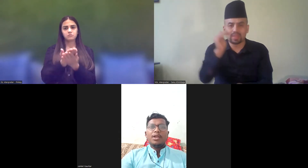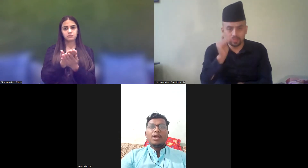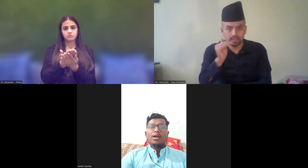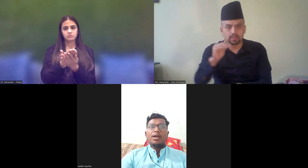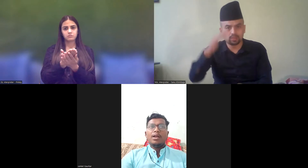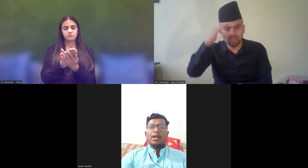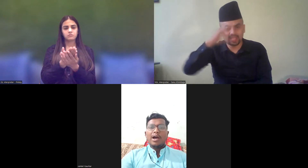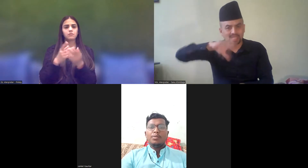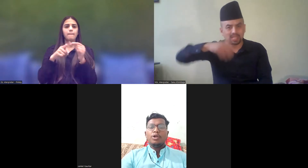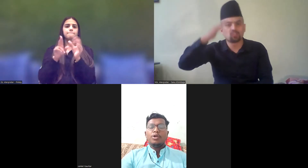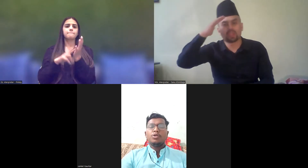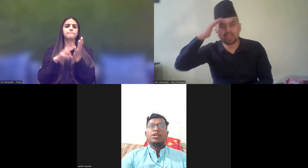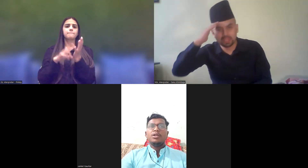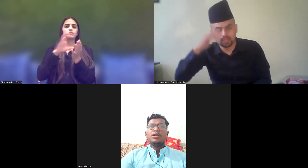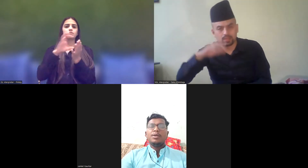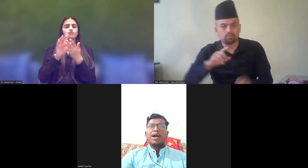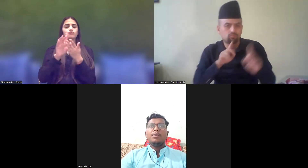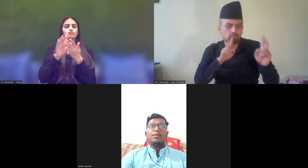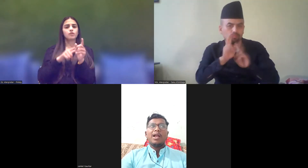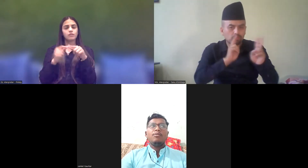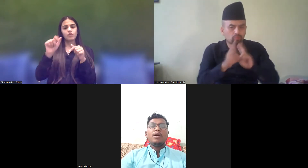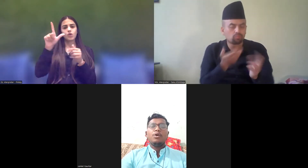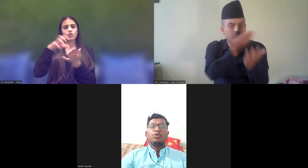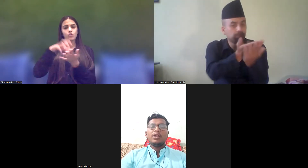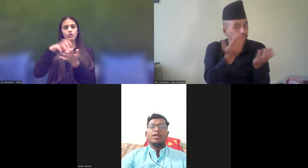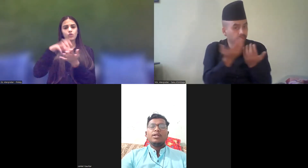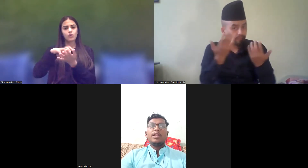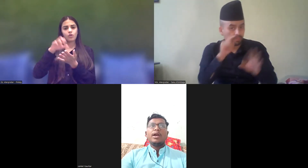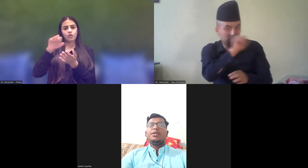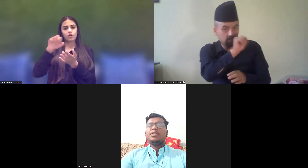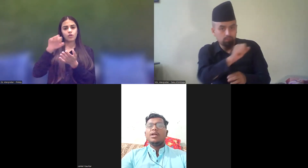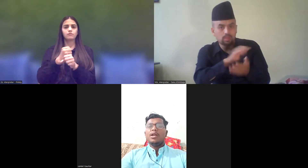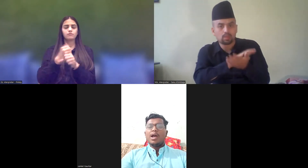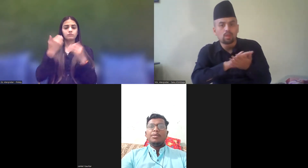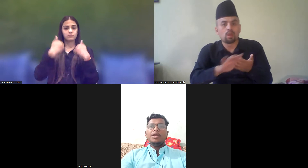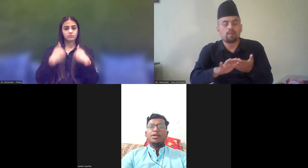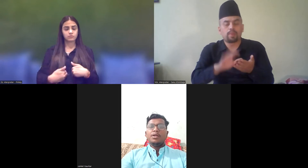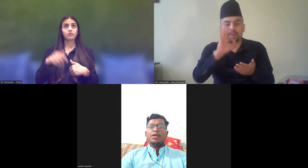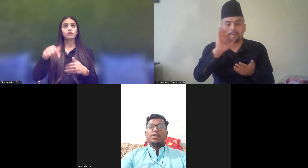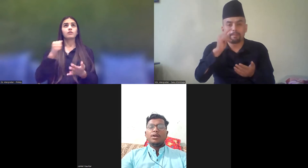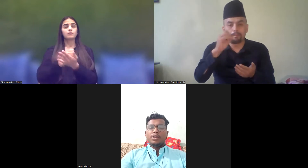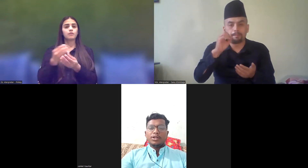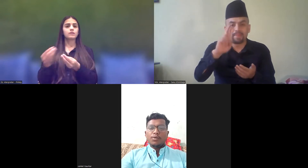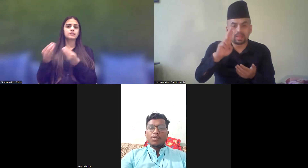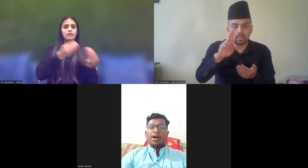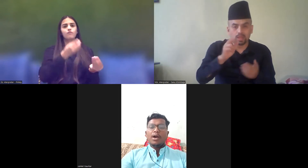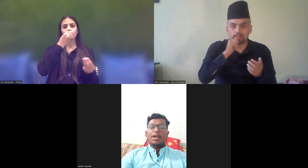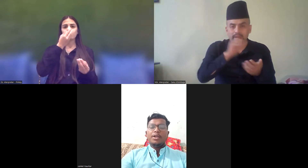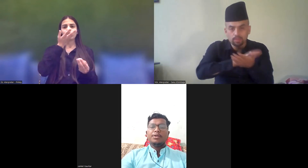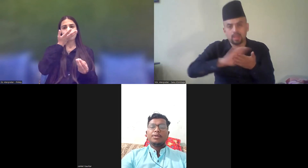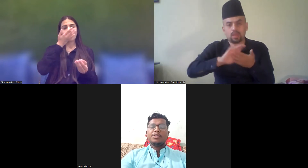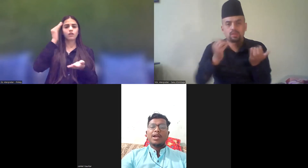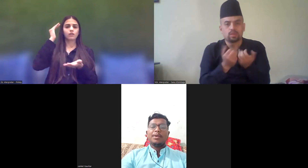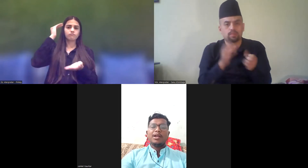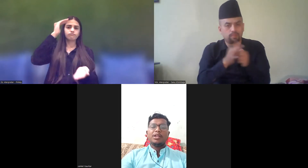गावामध्ये एक लहान मुलगी होती, जे बालविवाह होत होता. त्याकरिता आम्ही जेव्हा